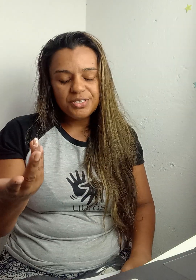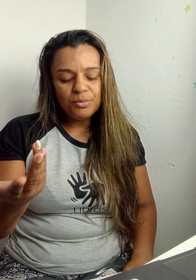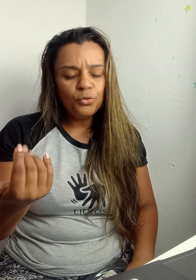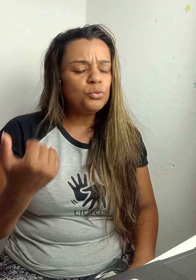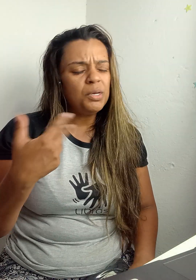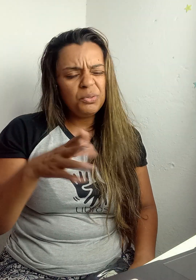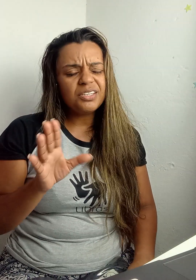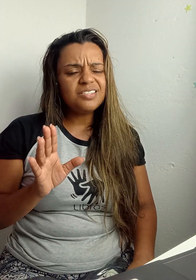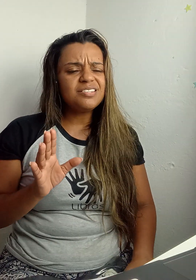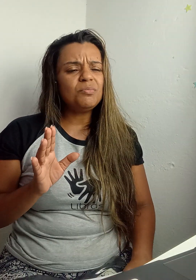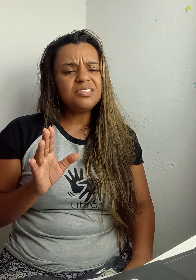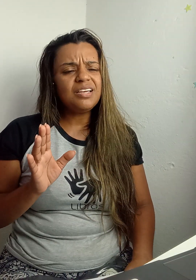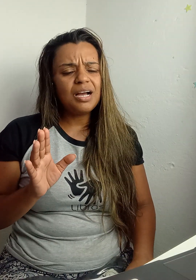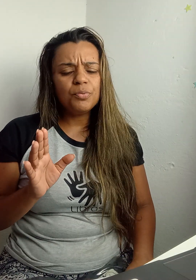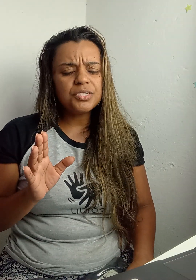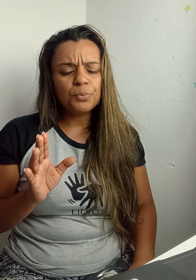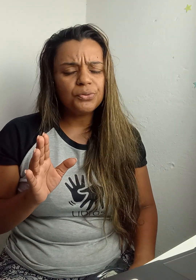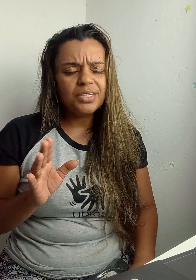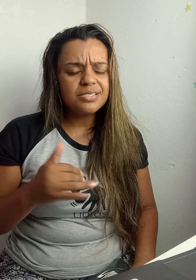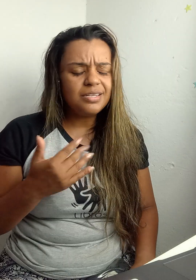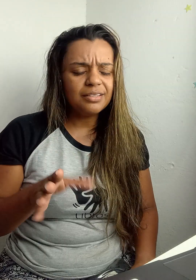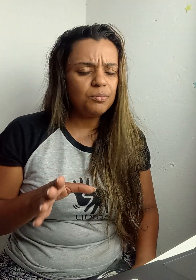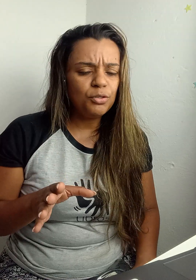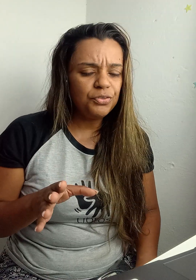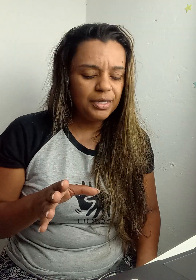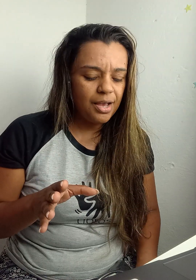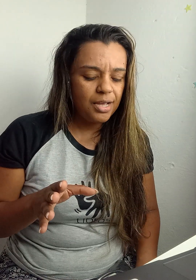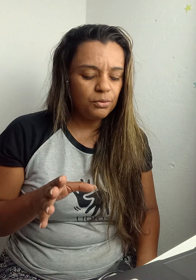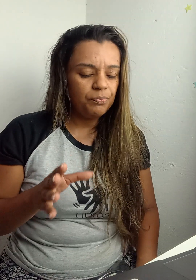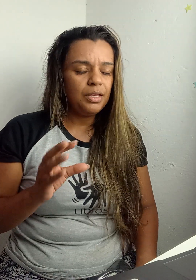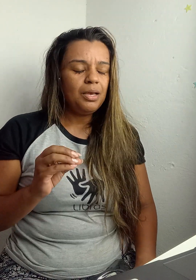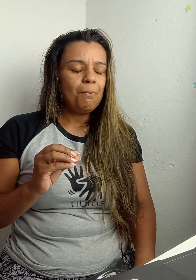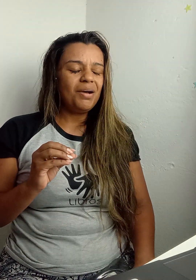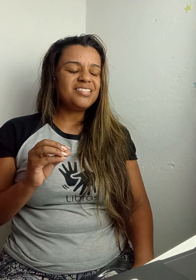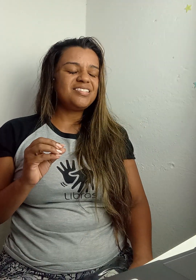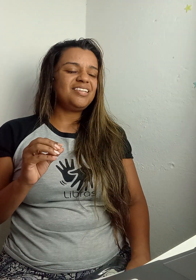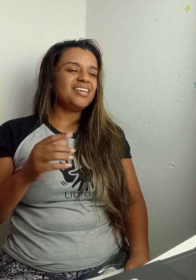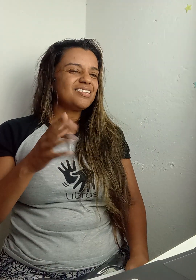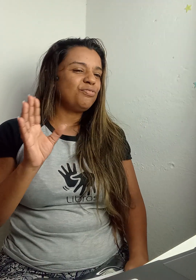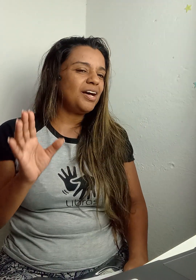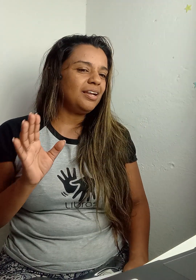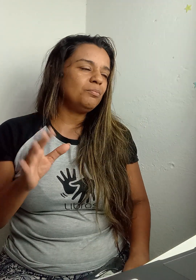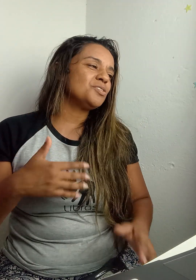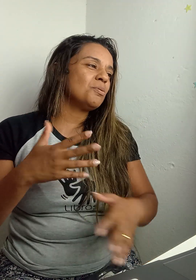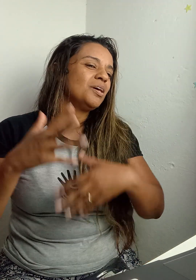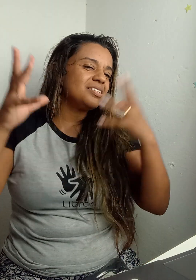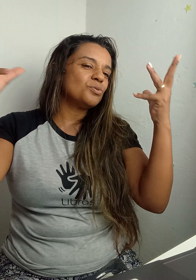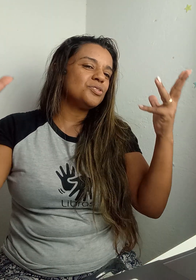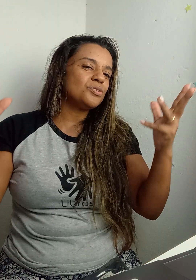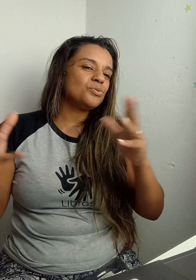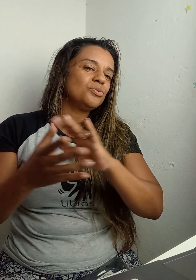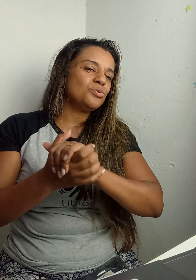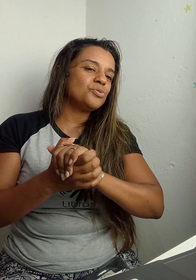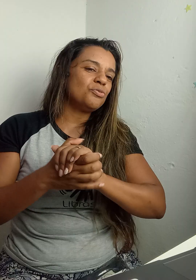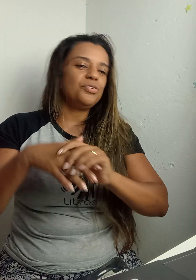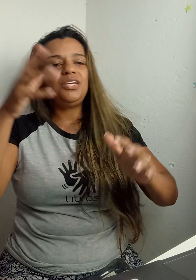dizem muito, mas muitas das vezes também se acaba usando português sinalizado também não fica errado. Mas assim, essa fala mesmo é mais as coisas dos